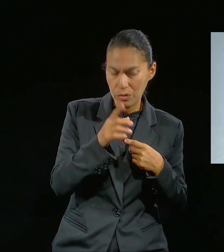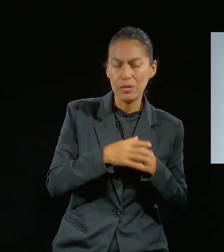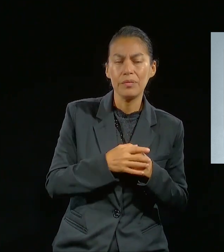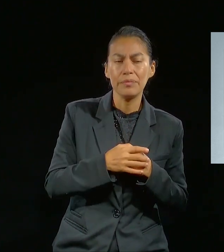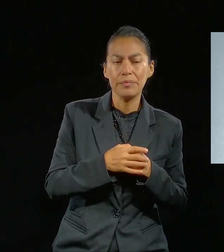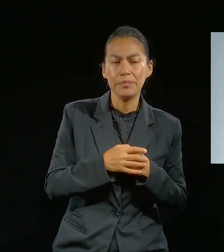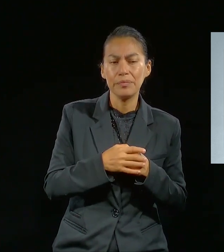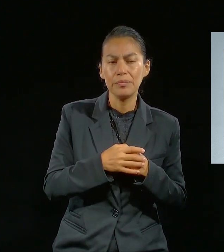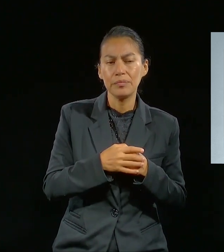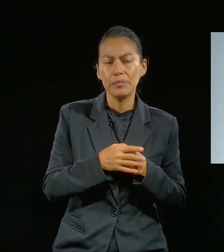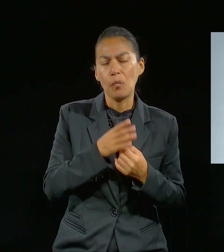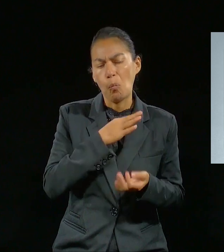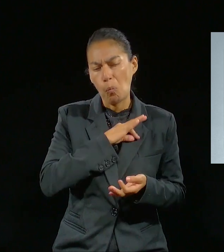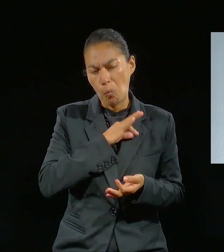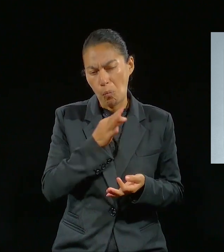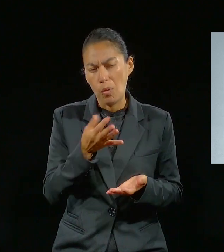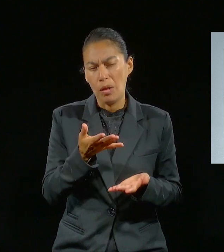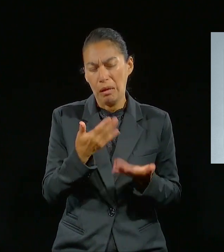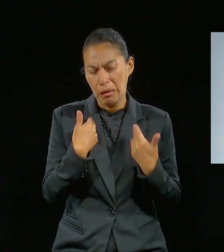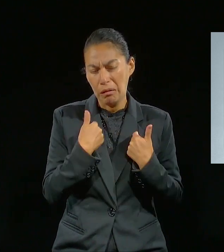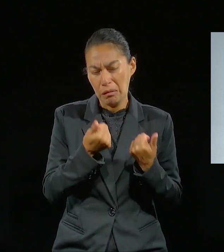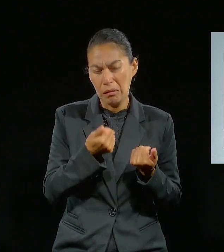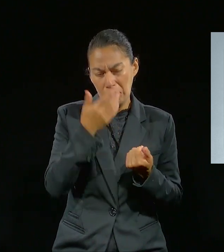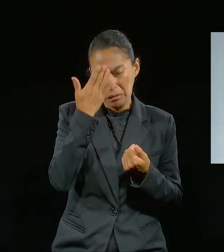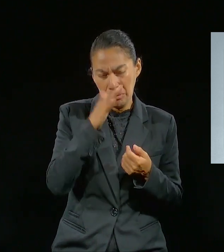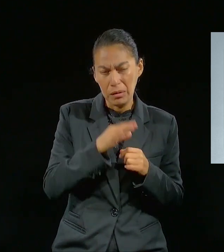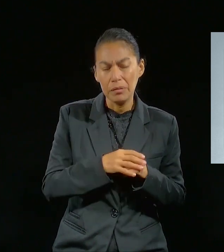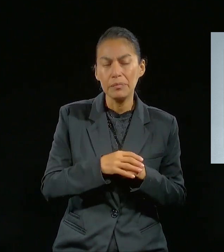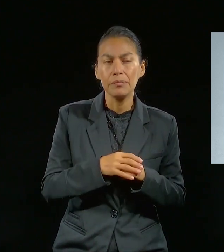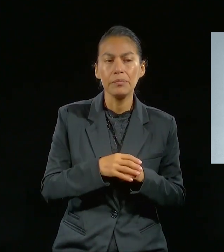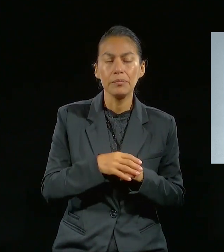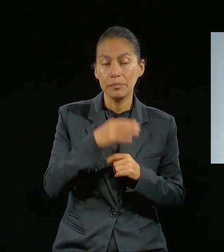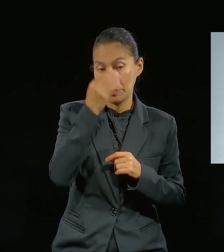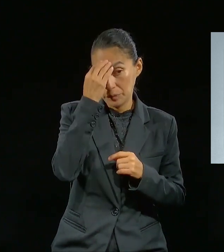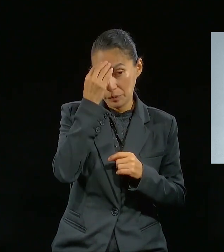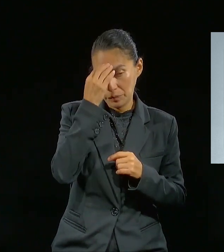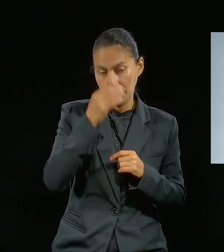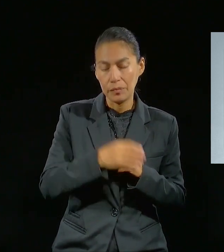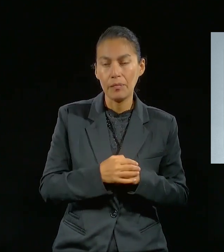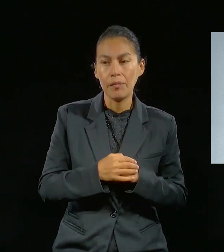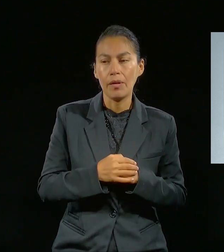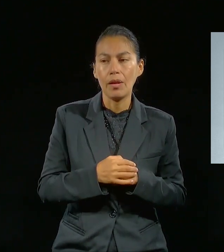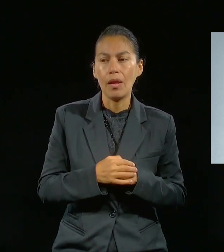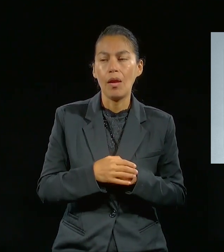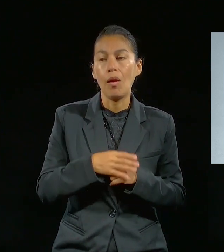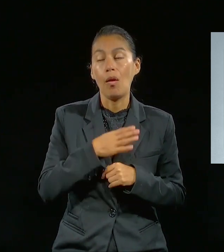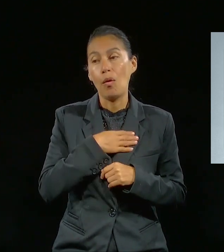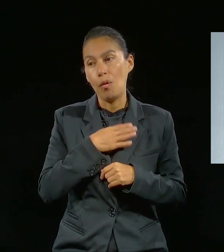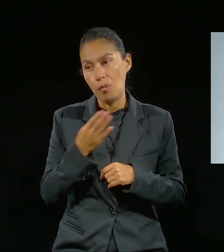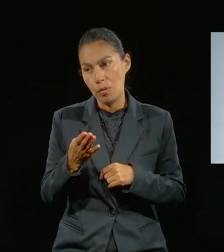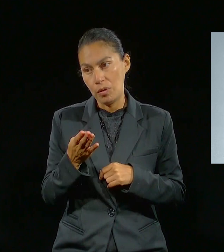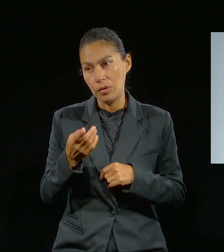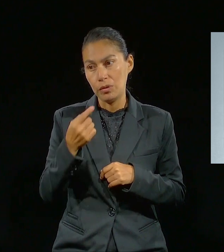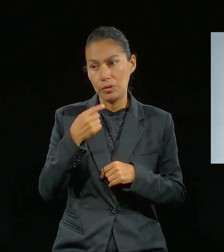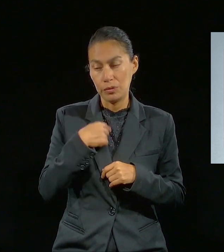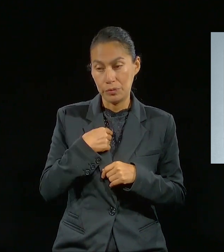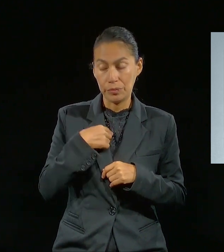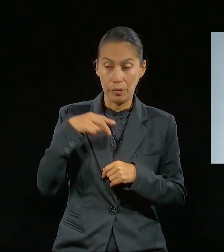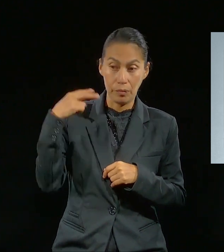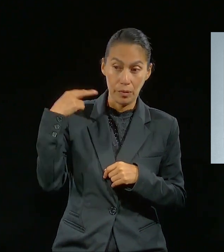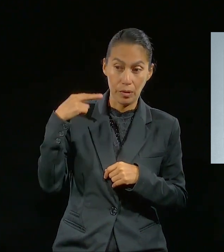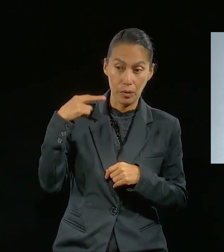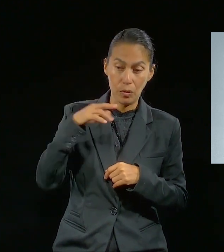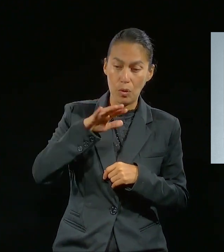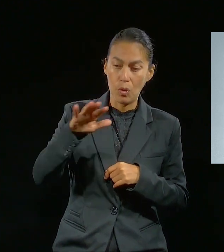tan familiarizado contigo pueda saber algo de ti. Bueno, yo nací